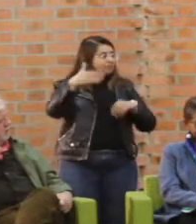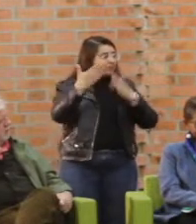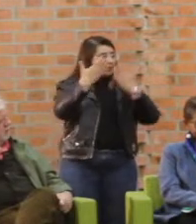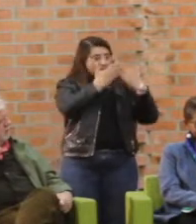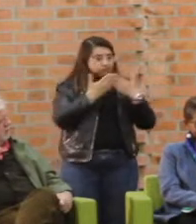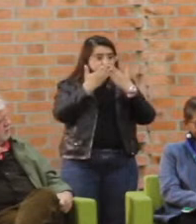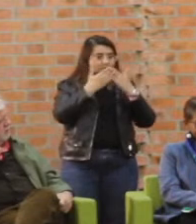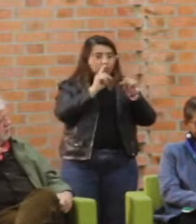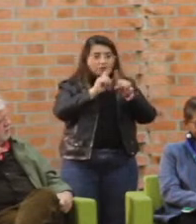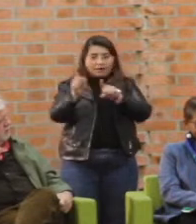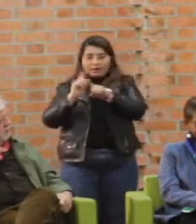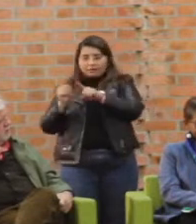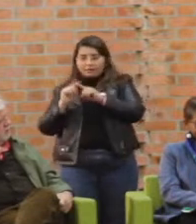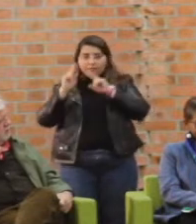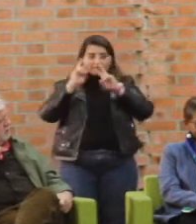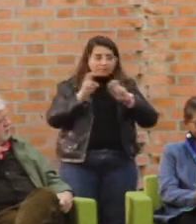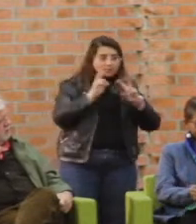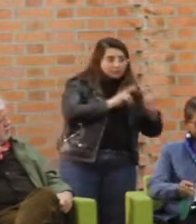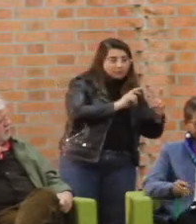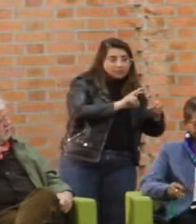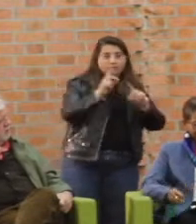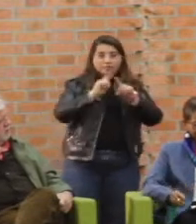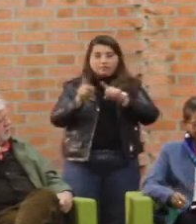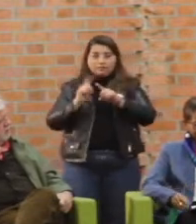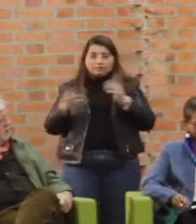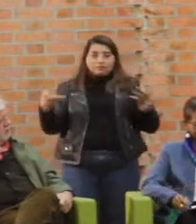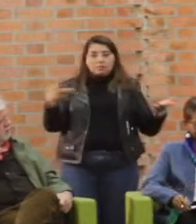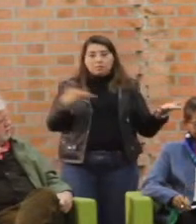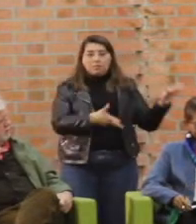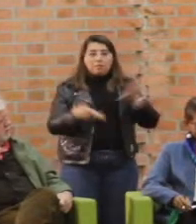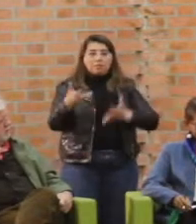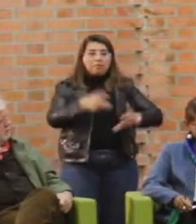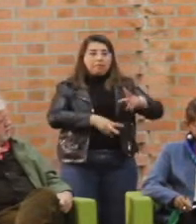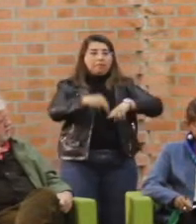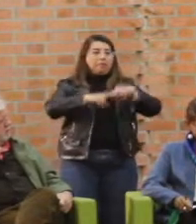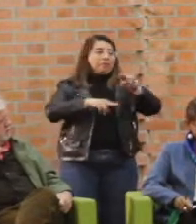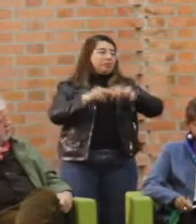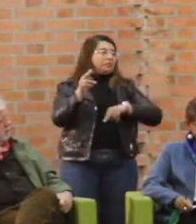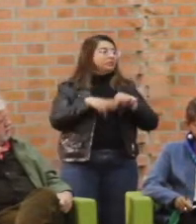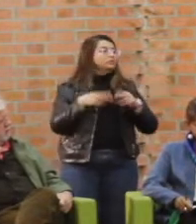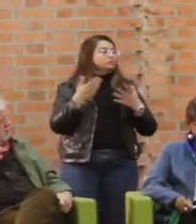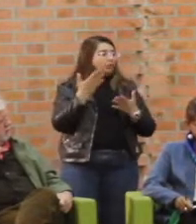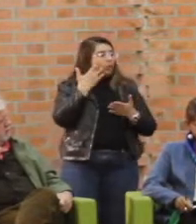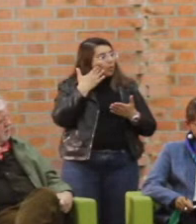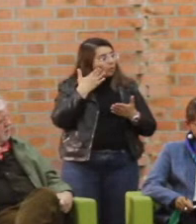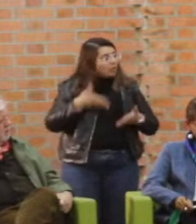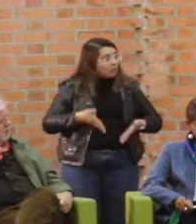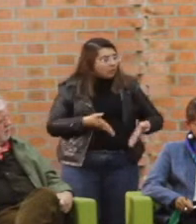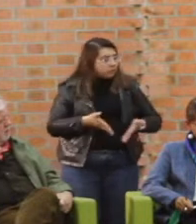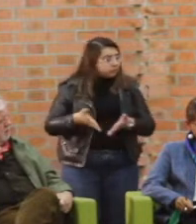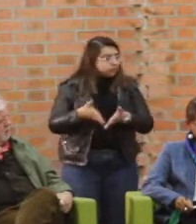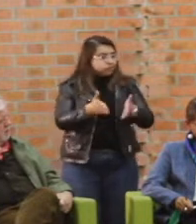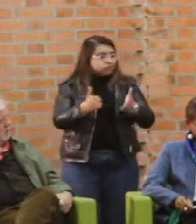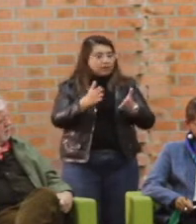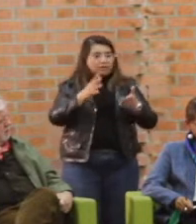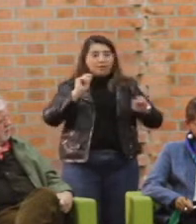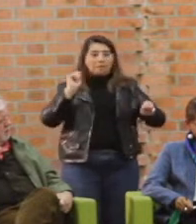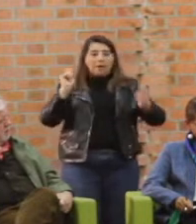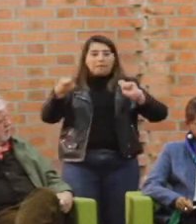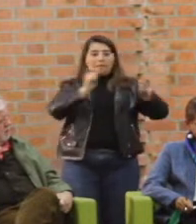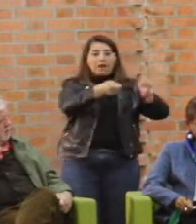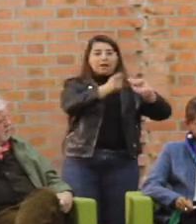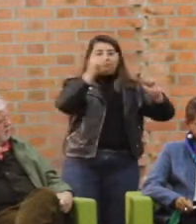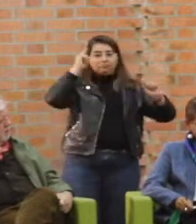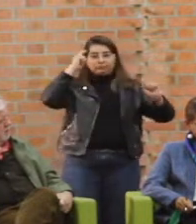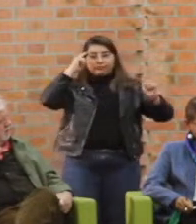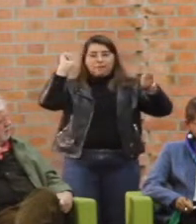avanzando unos estudios como más de impacto yo creo que hay que averiguar más sobre cómo cambia la sociedad colombiana Y cómo cambian las opiniones de la gente y